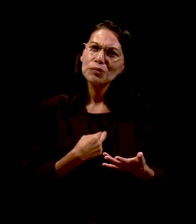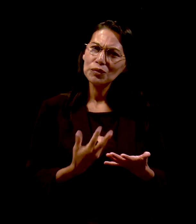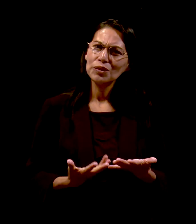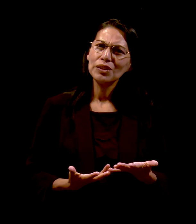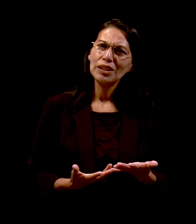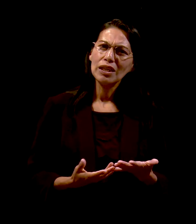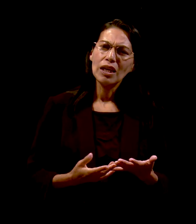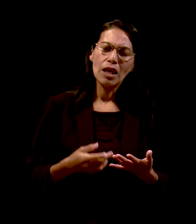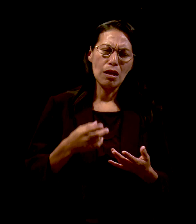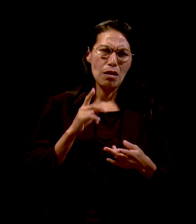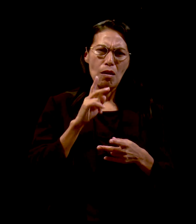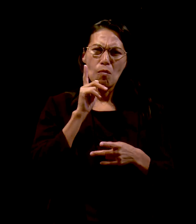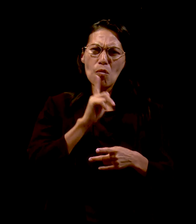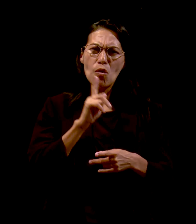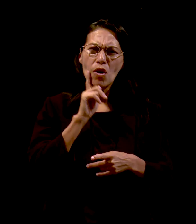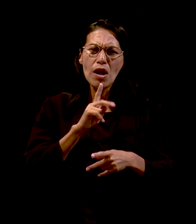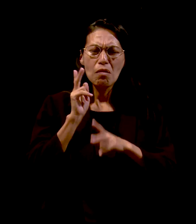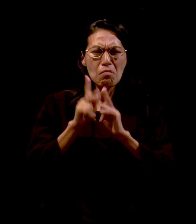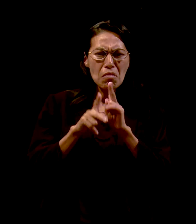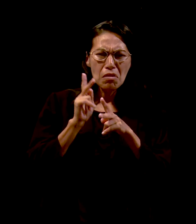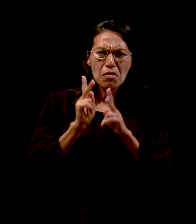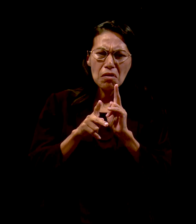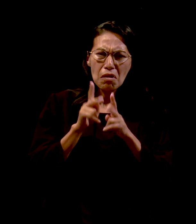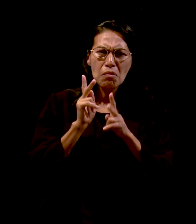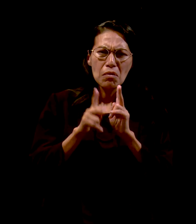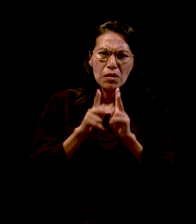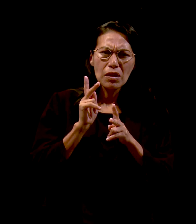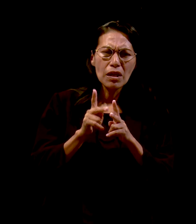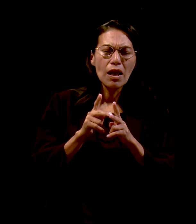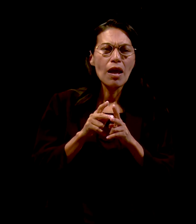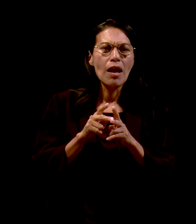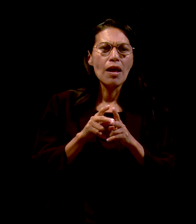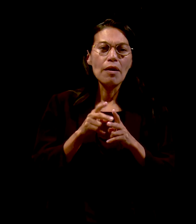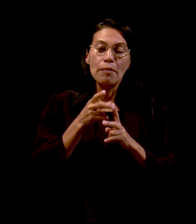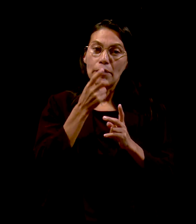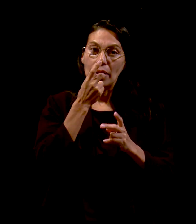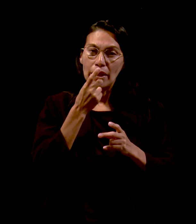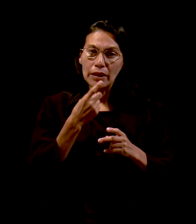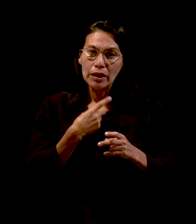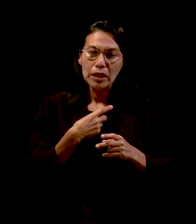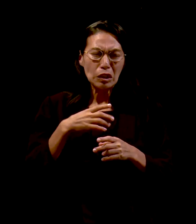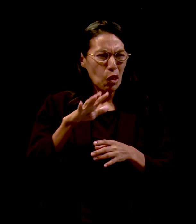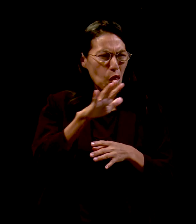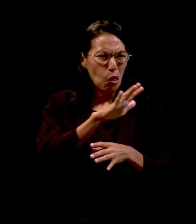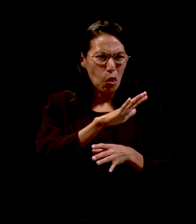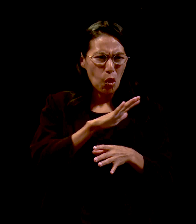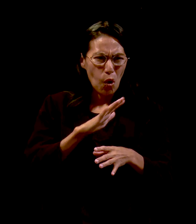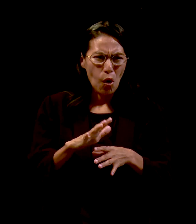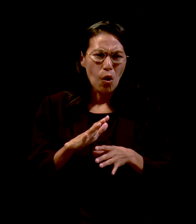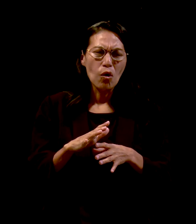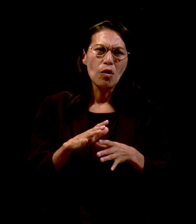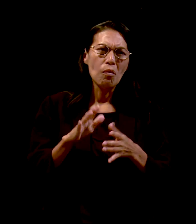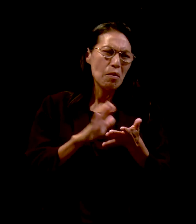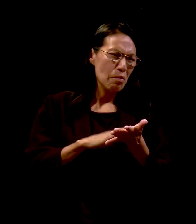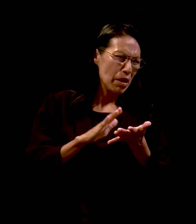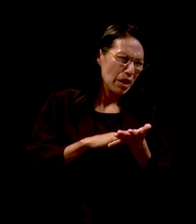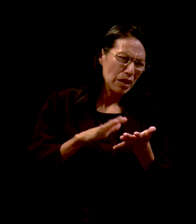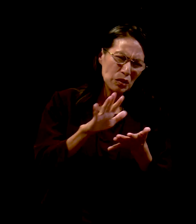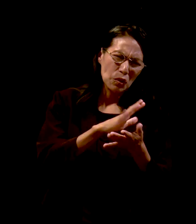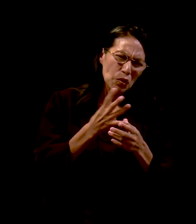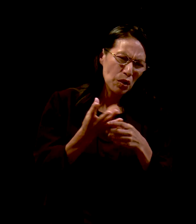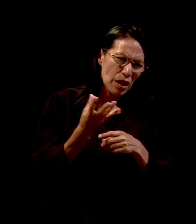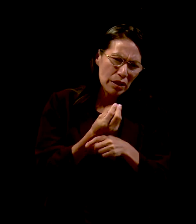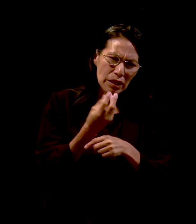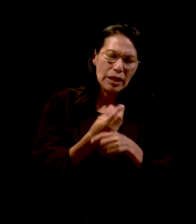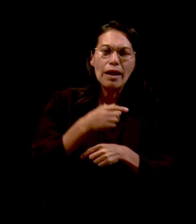me explica que es acá donde tengo que hacer todos los trámites y cuando le digo pero mire es que no hay vuelo no